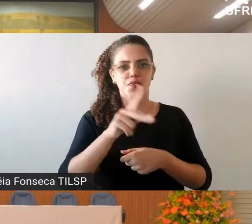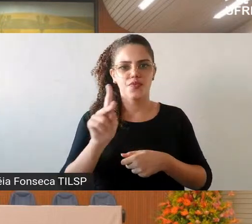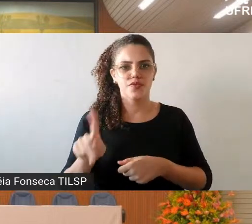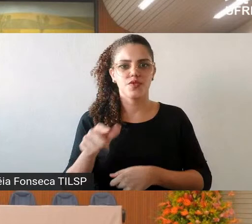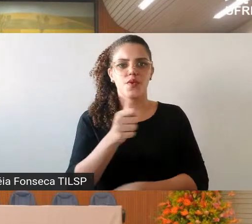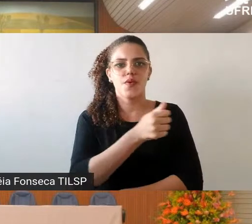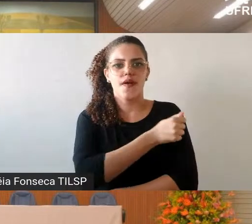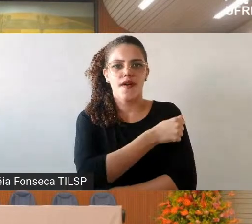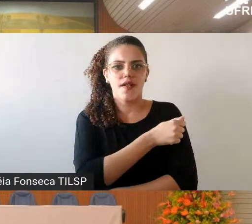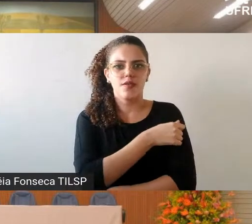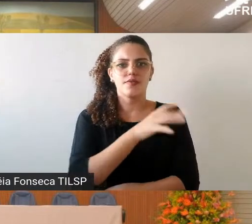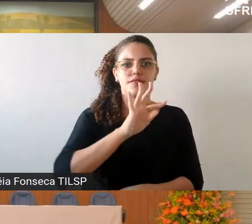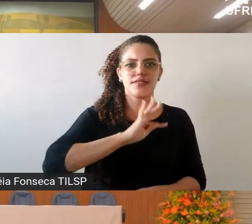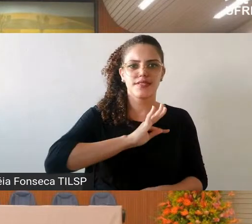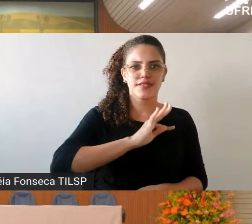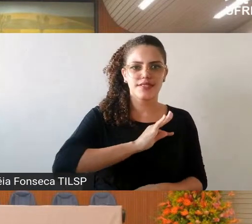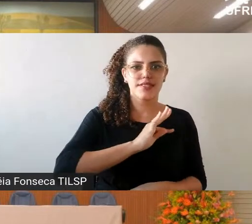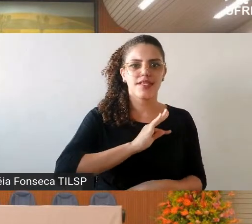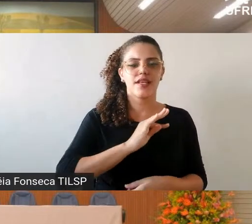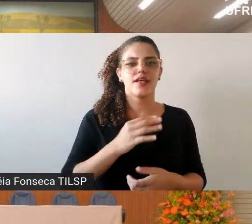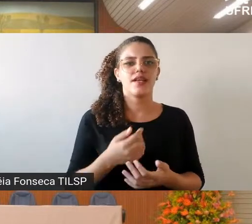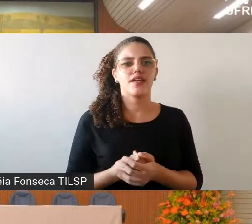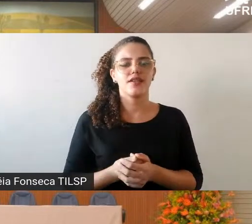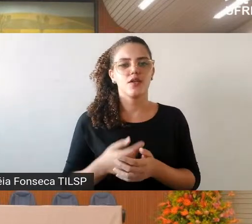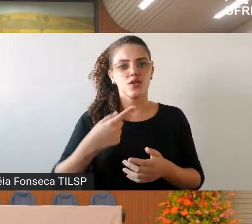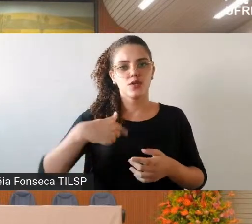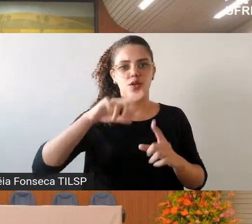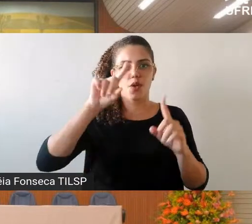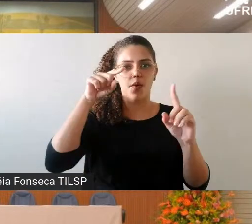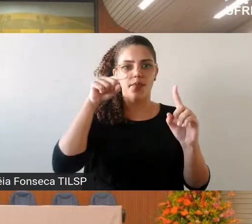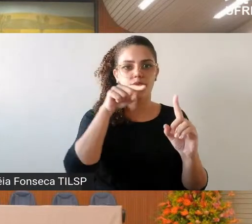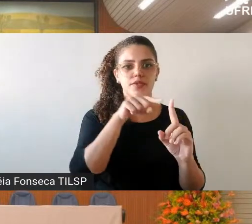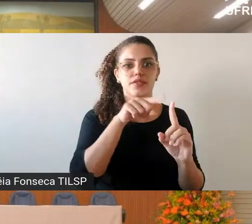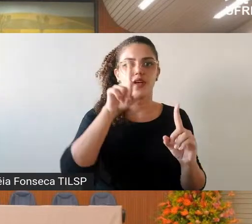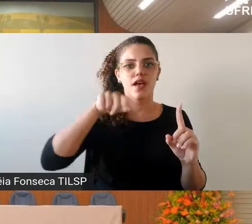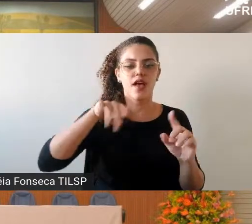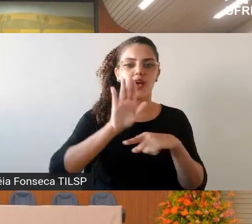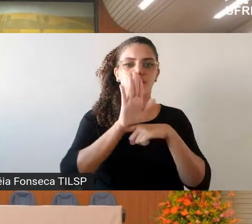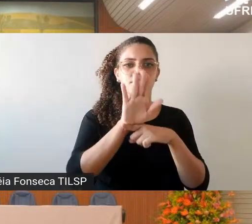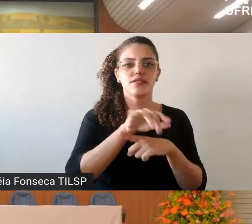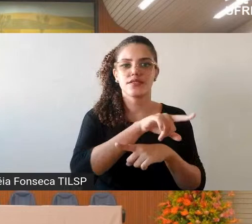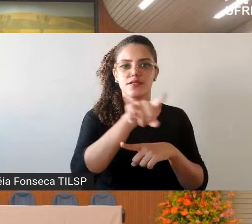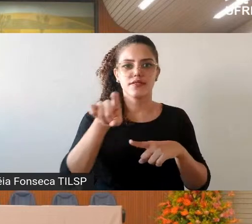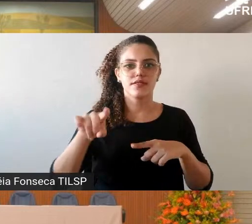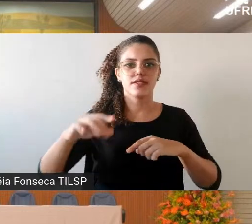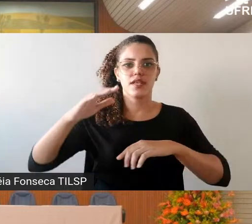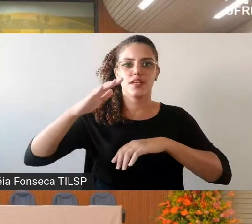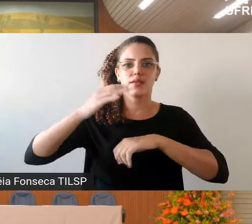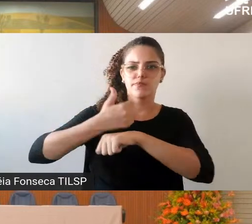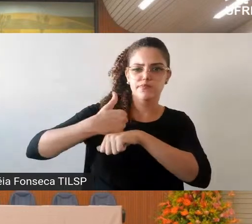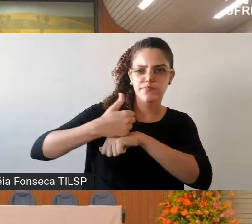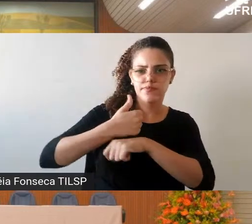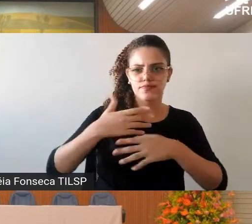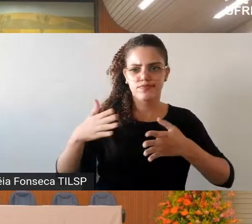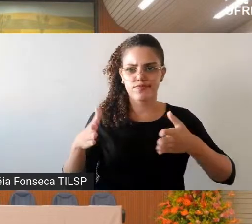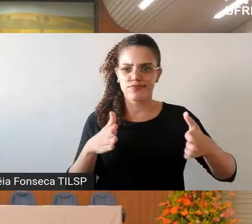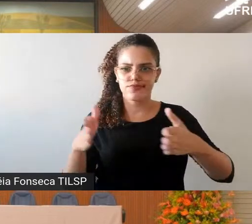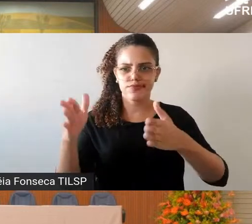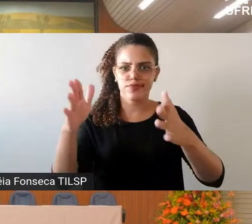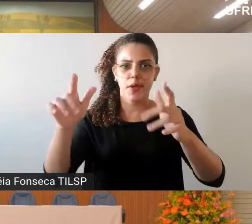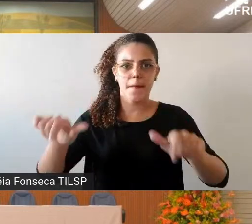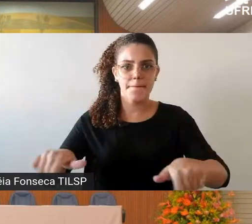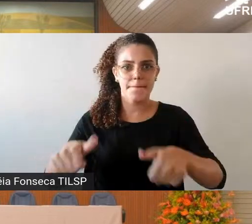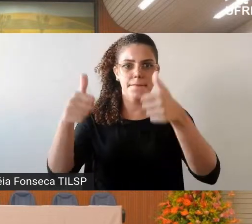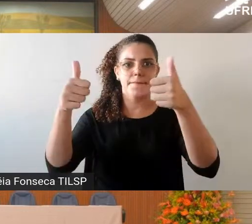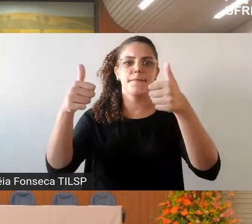principal objetivo é que vocês consigam trilhar um excelente caminho profissional. Para alguns, esse prazo, em todo esse